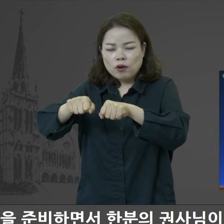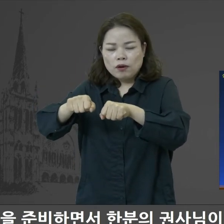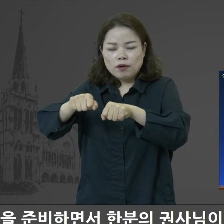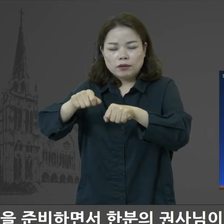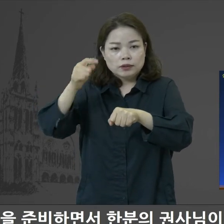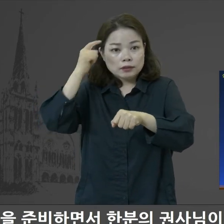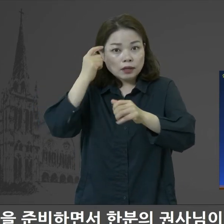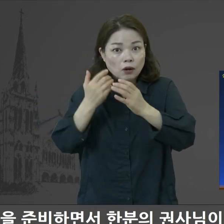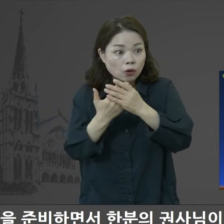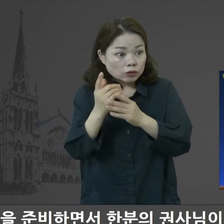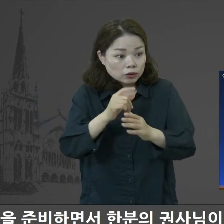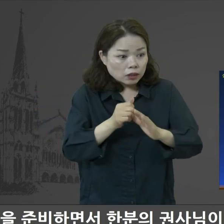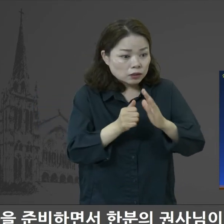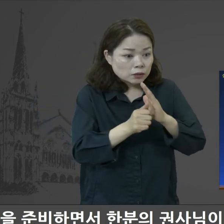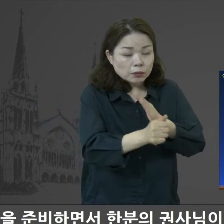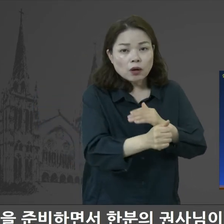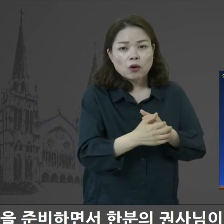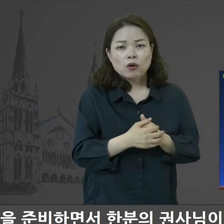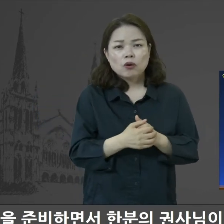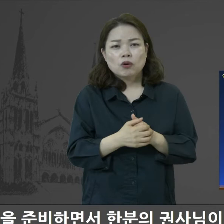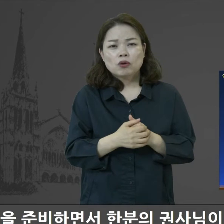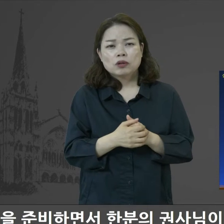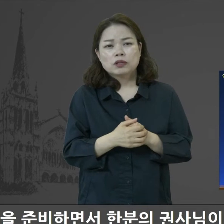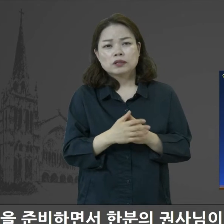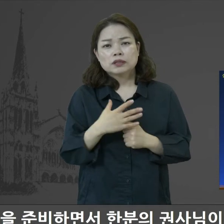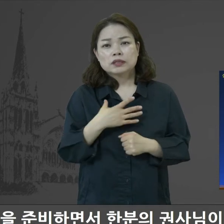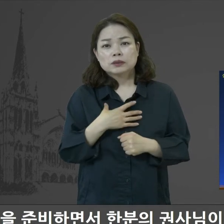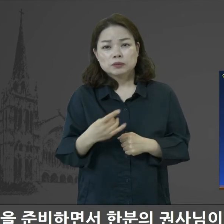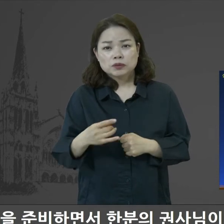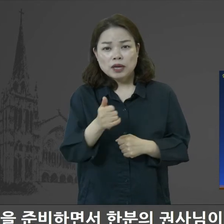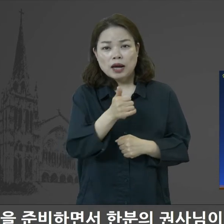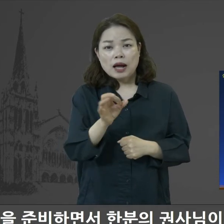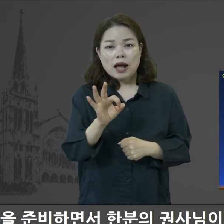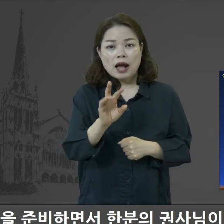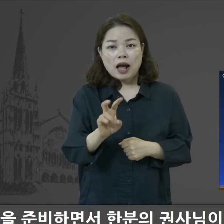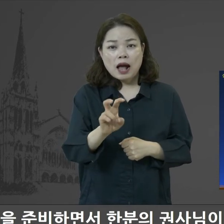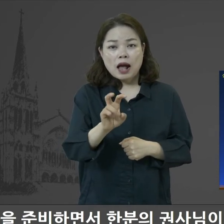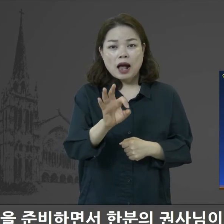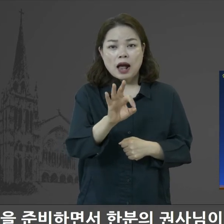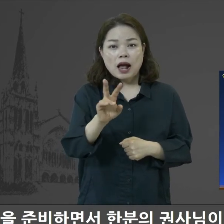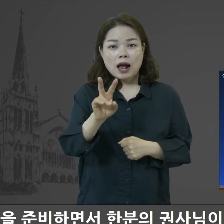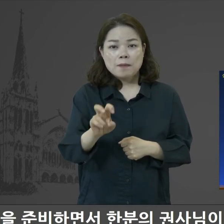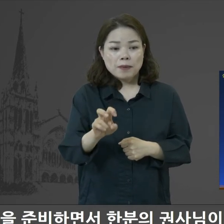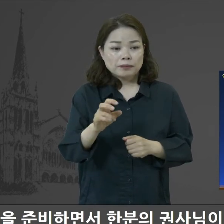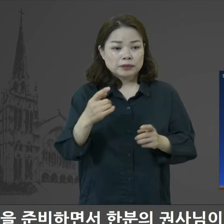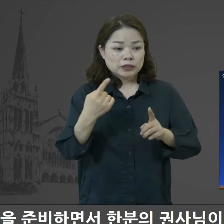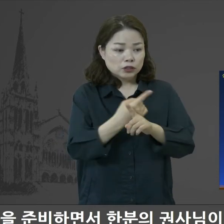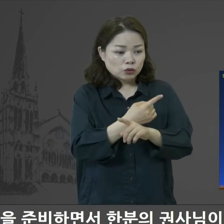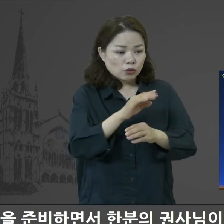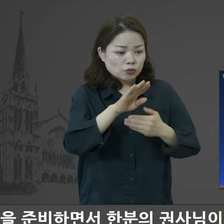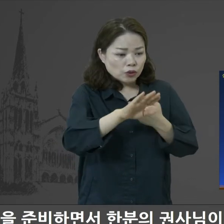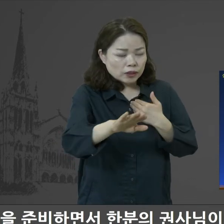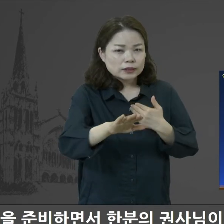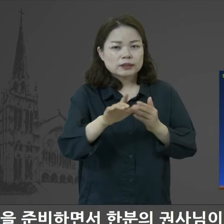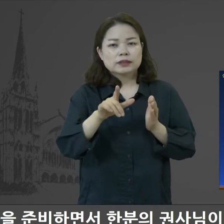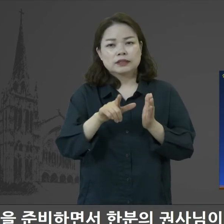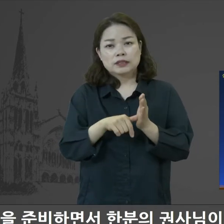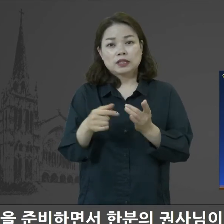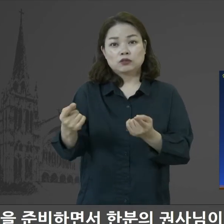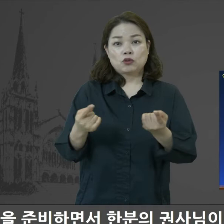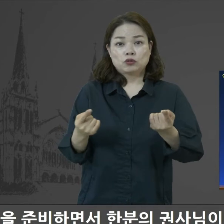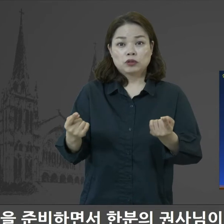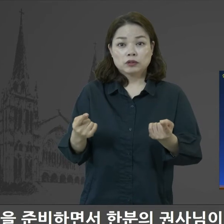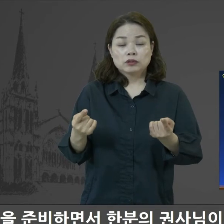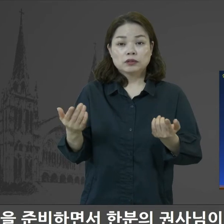나셨다라고 해요. 어느 날 신방을 가니까 일부러 항암 치료라든지 그런 수술 이외에 가급적 시간을 조정할 수